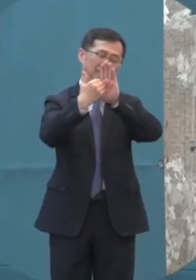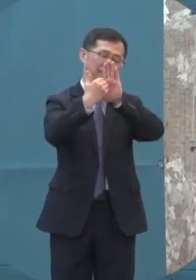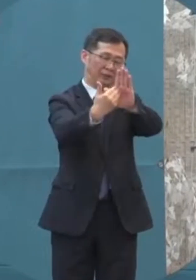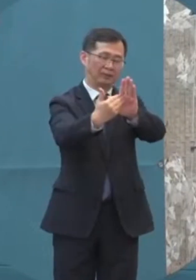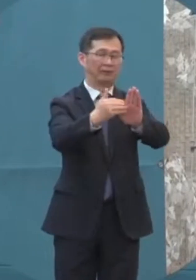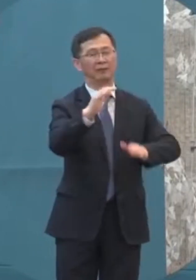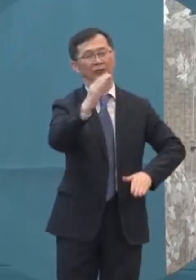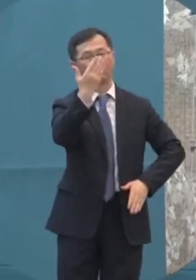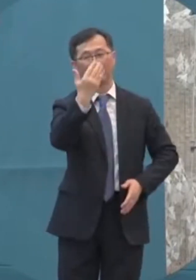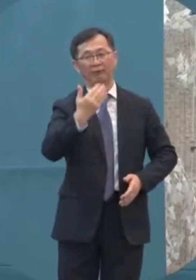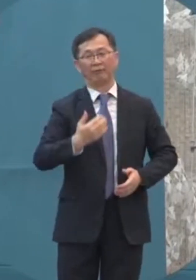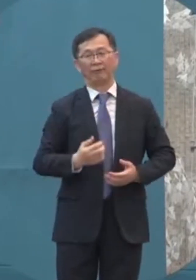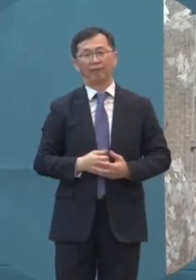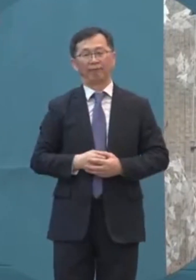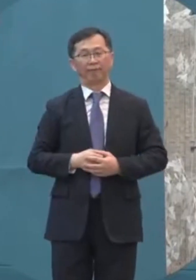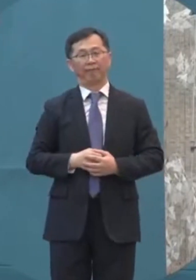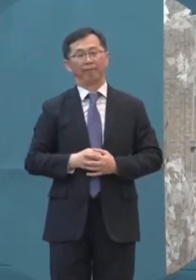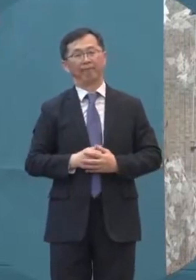아닙니까?